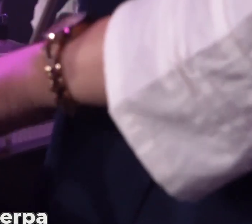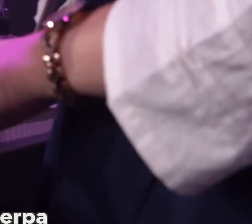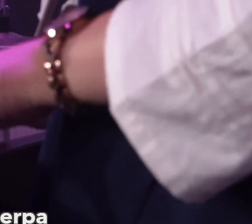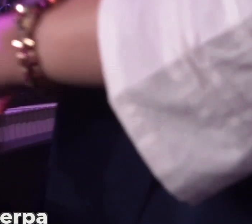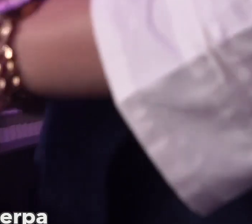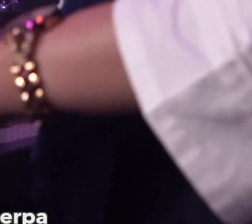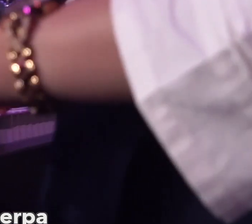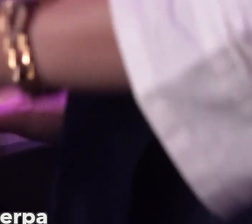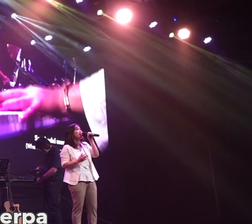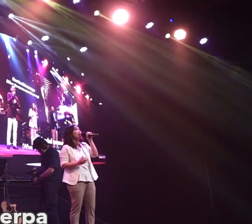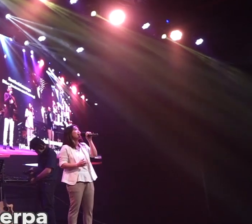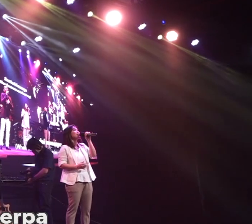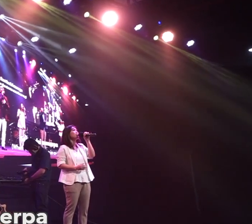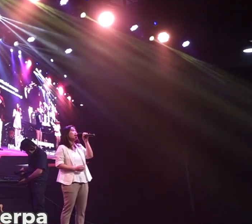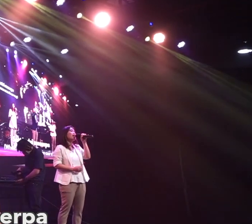saat badai.